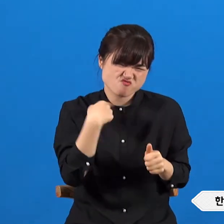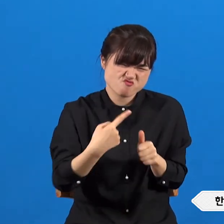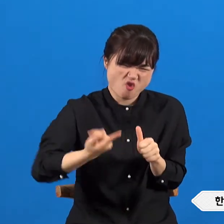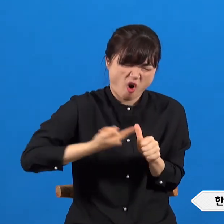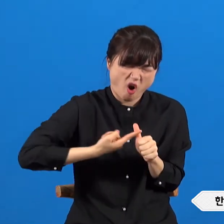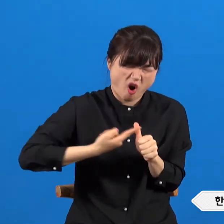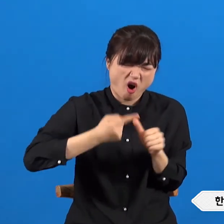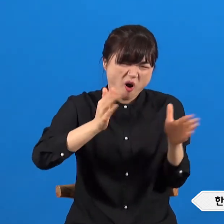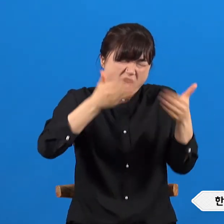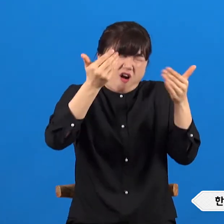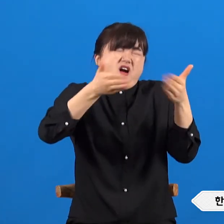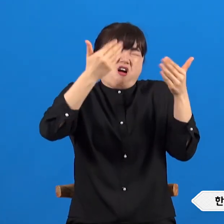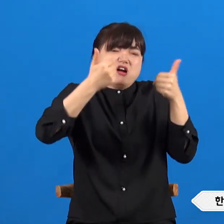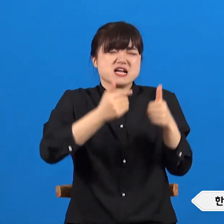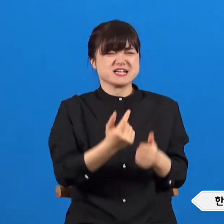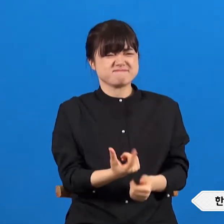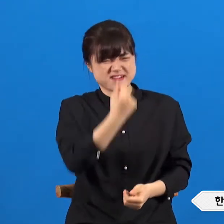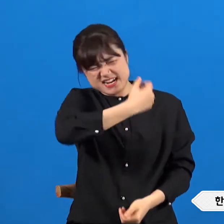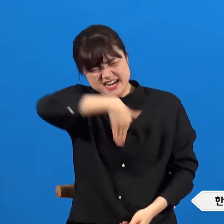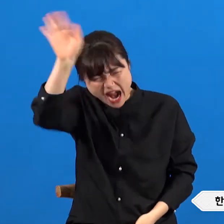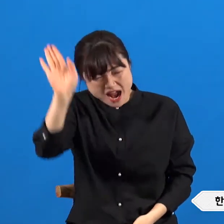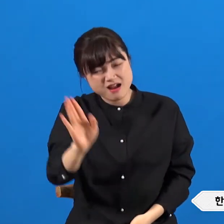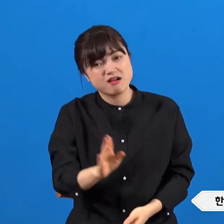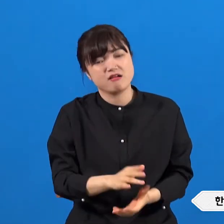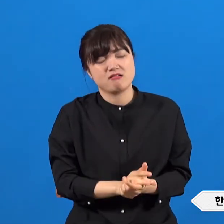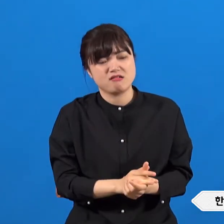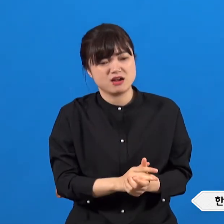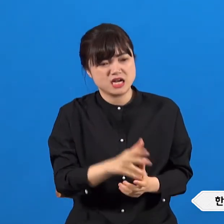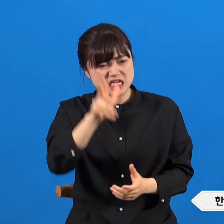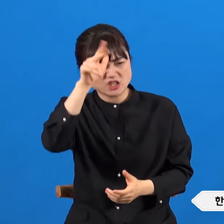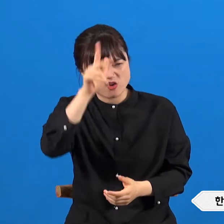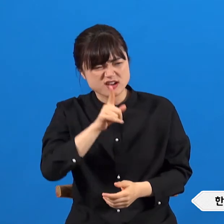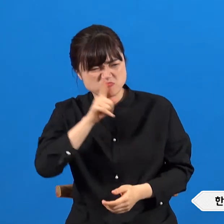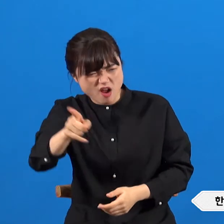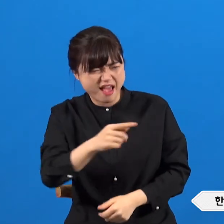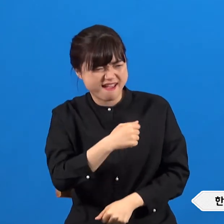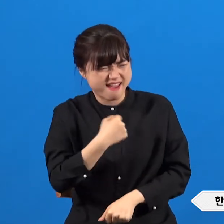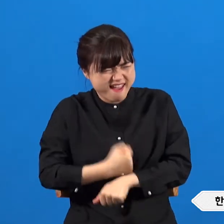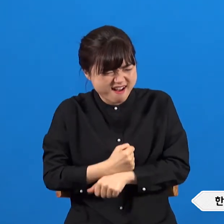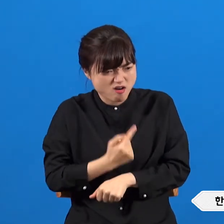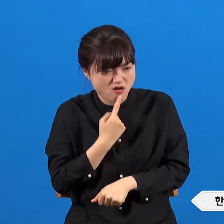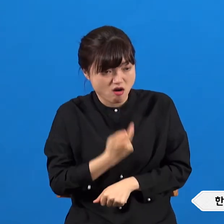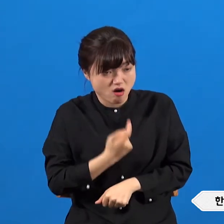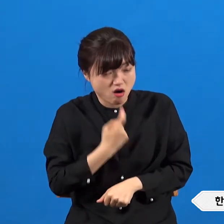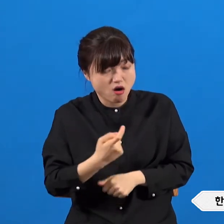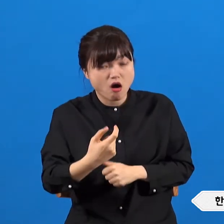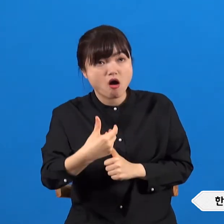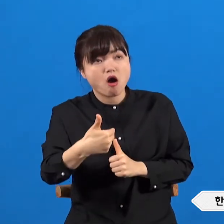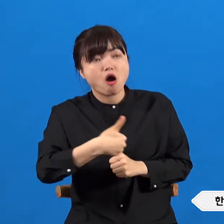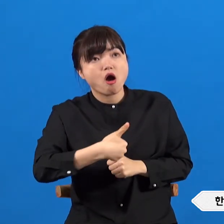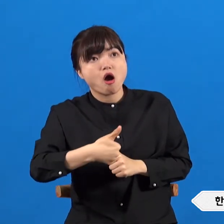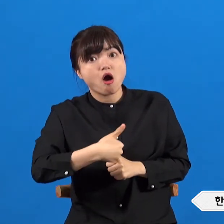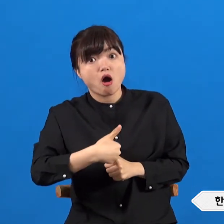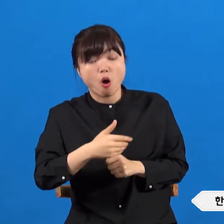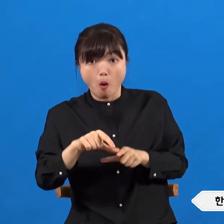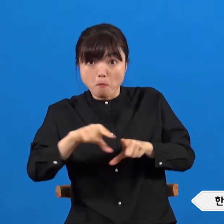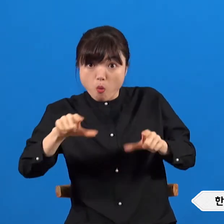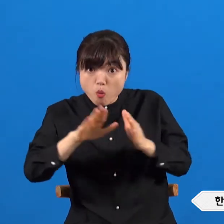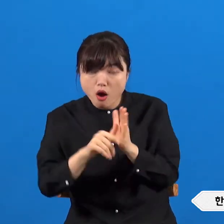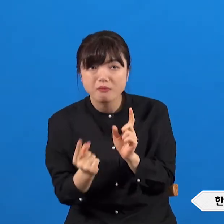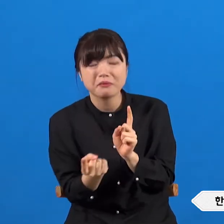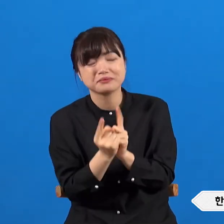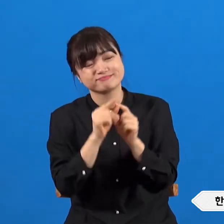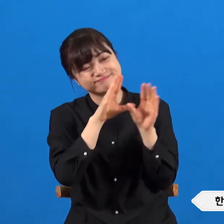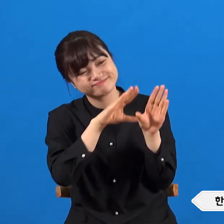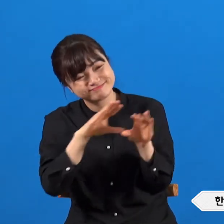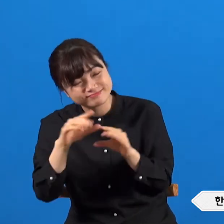아니겠습니까? 그러면서 썩 꺼지지 않으면 경찰을 부르겠다고 위협을 합니다. 평소에